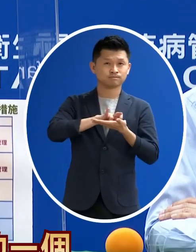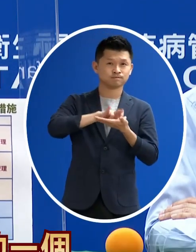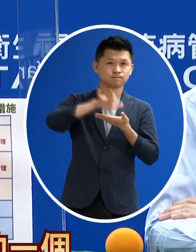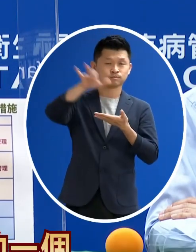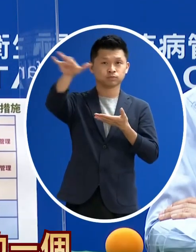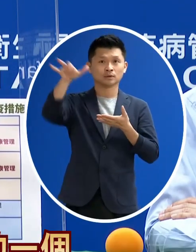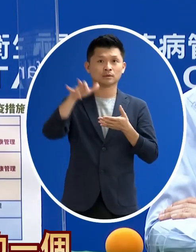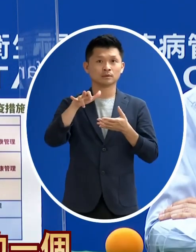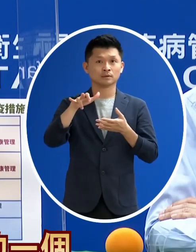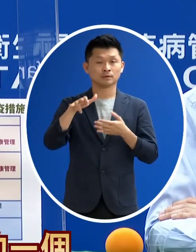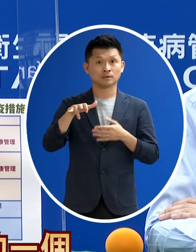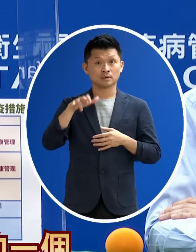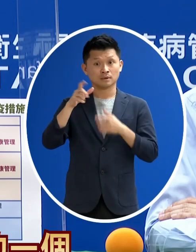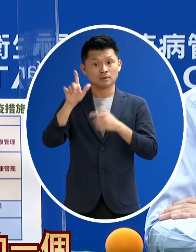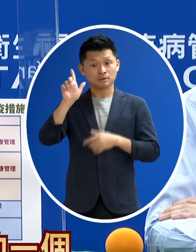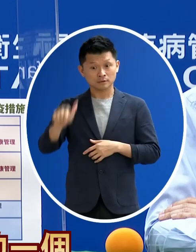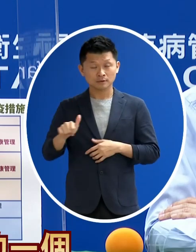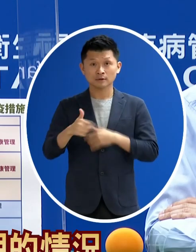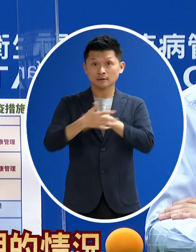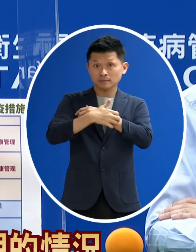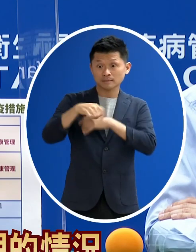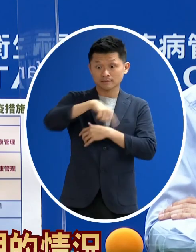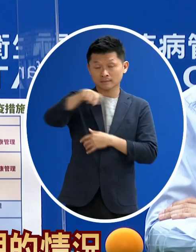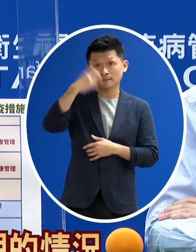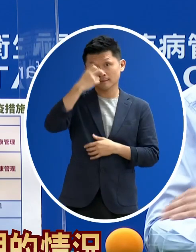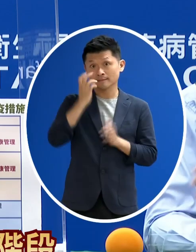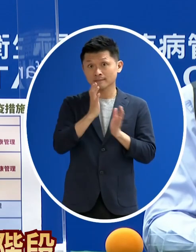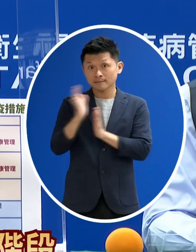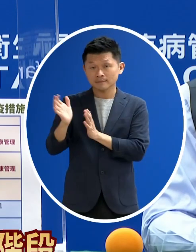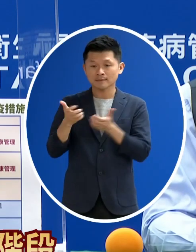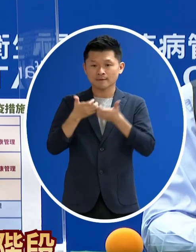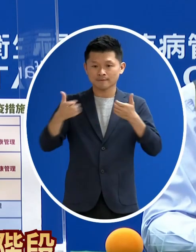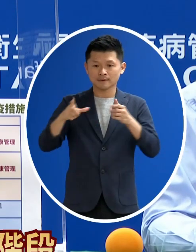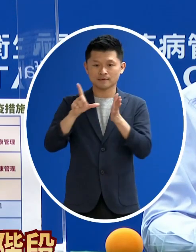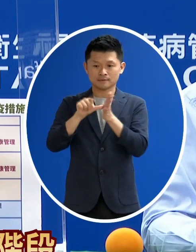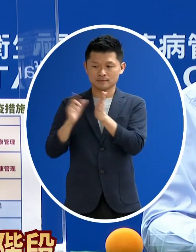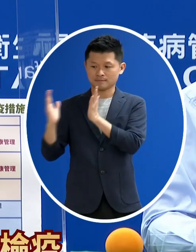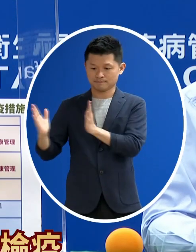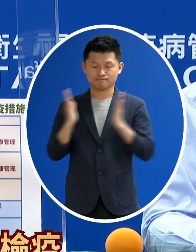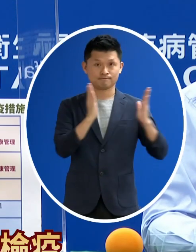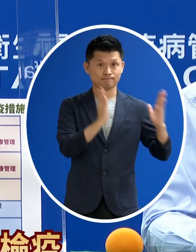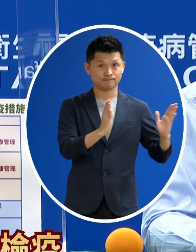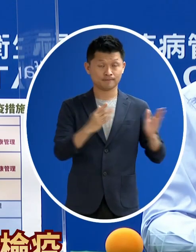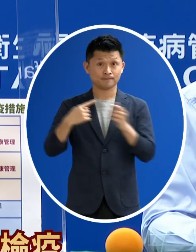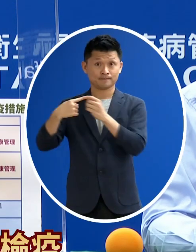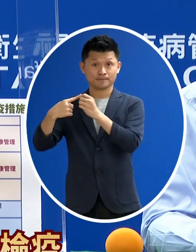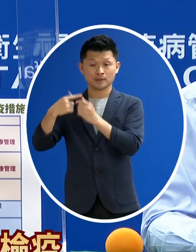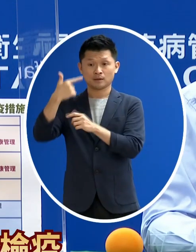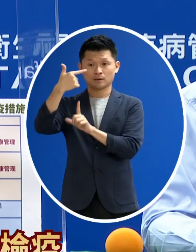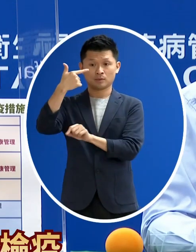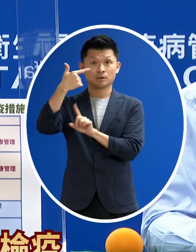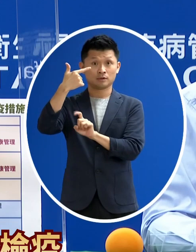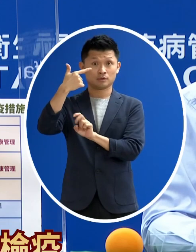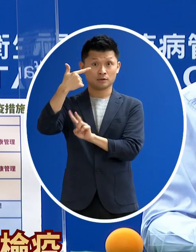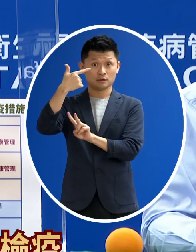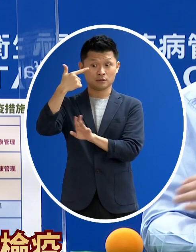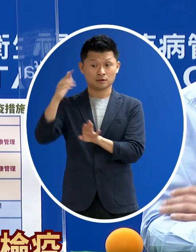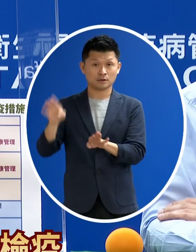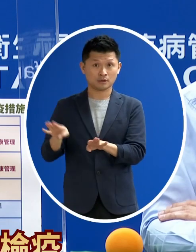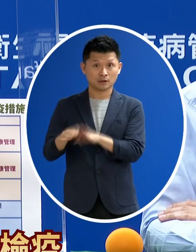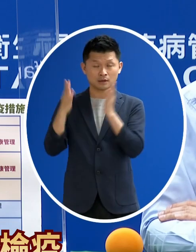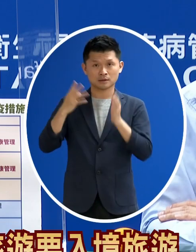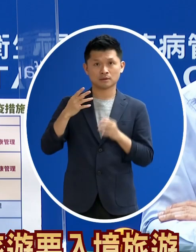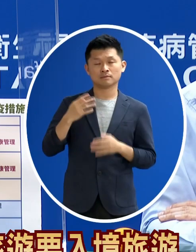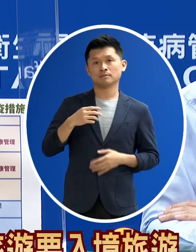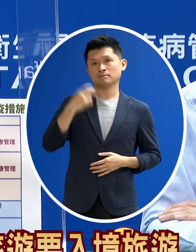的机组人的管理的情况，我们大概分作两阶段 一个是6月12号起就